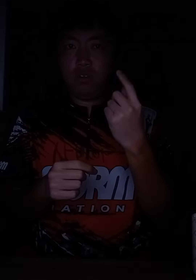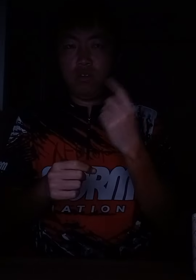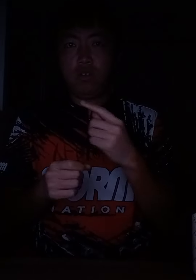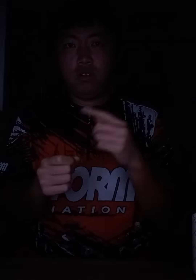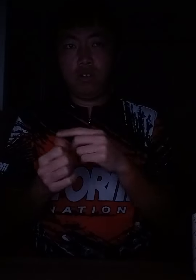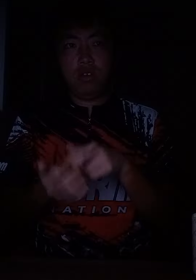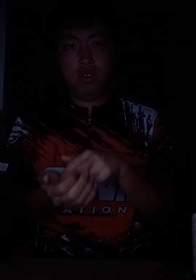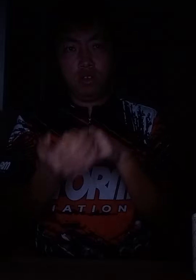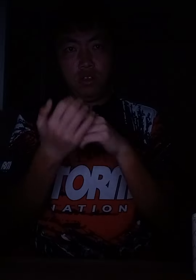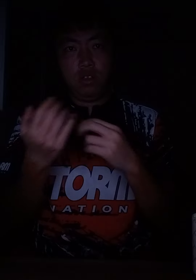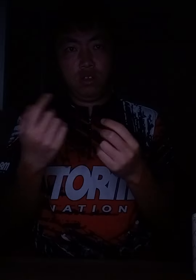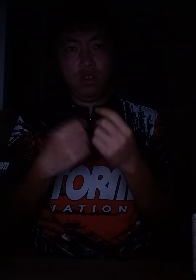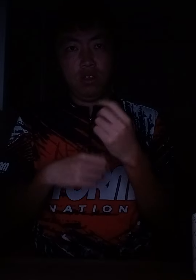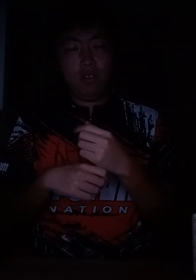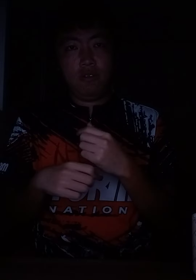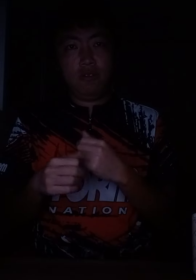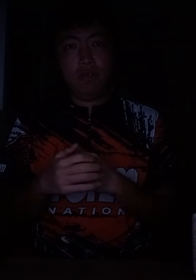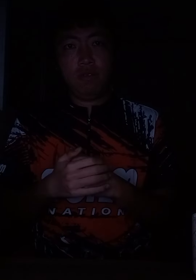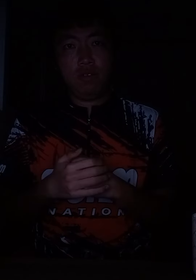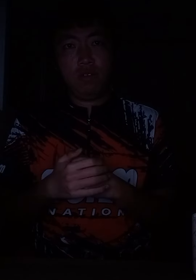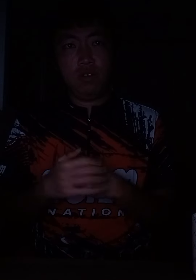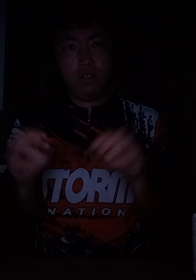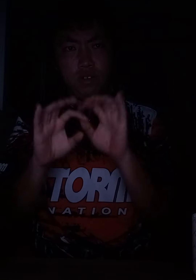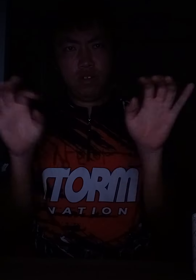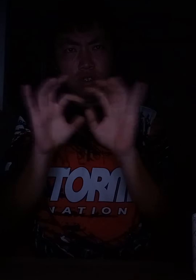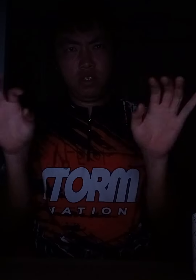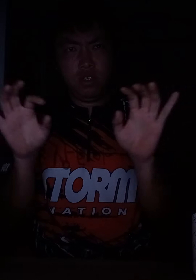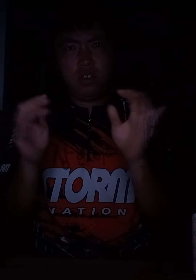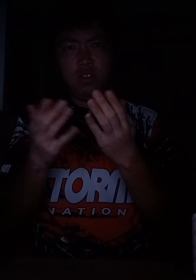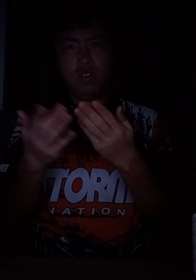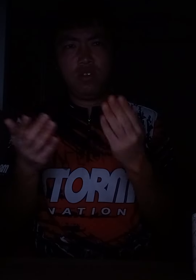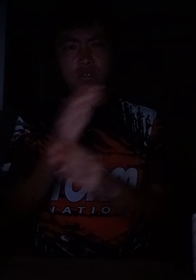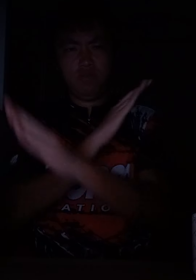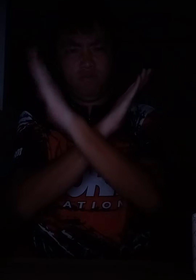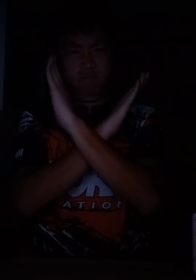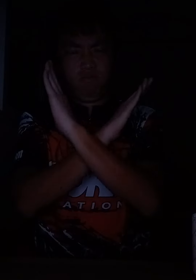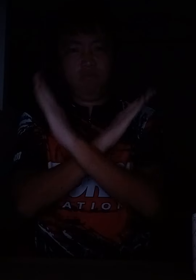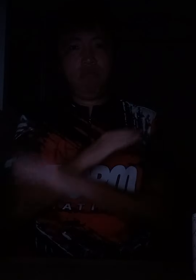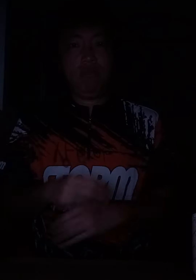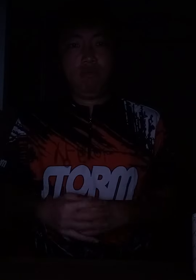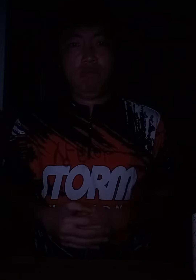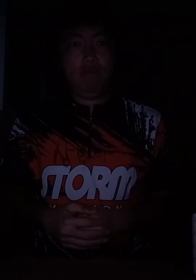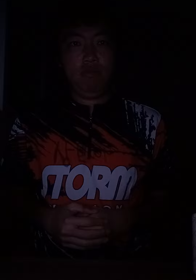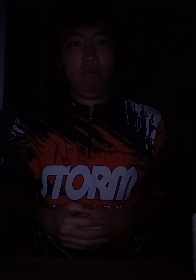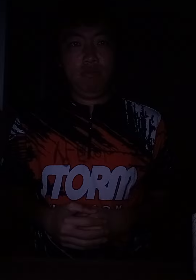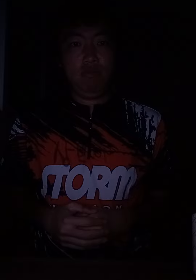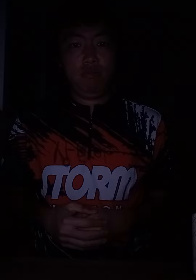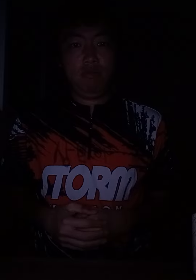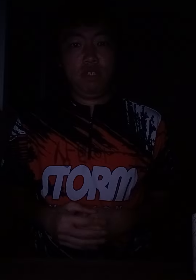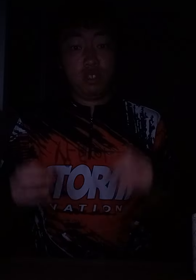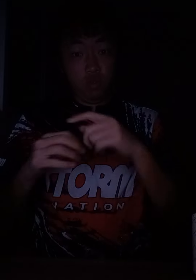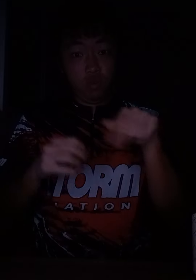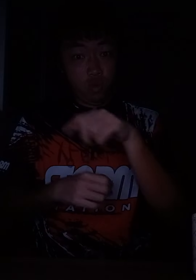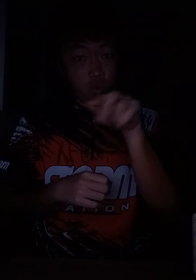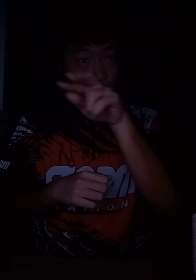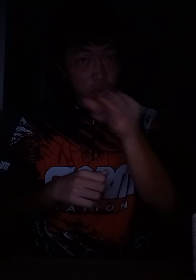119에 구조를 요청하는데 억지로 문을 여는 것 같은 탈출 시도는 더 위험할 수 있습니다. 차량을 확인한다고 지하